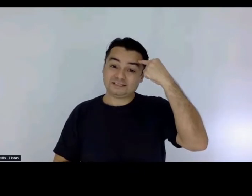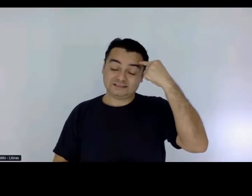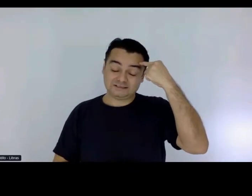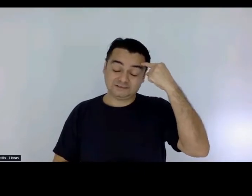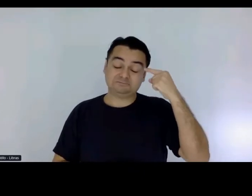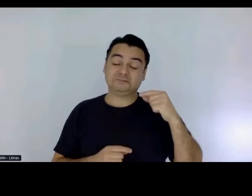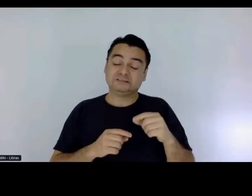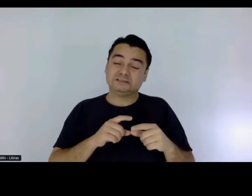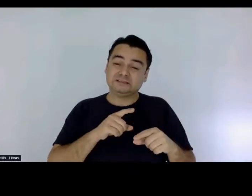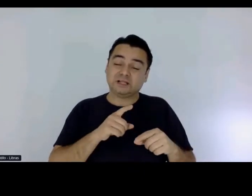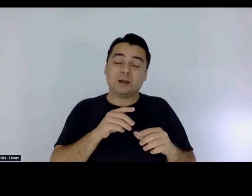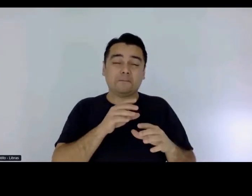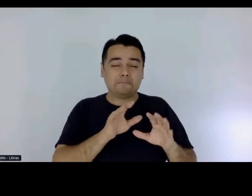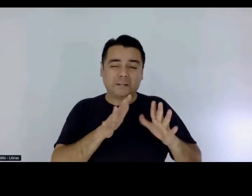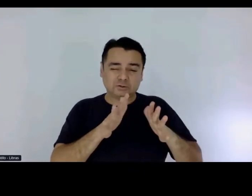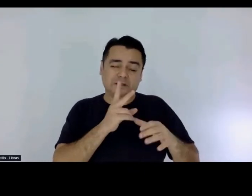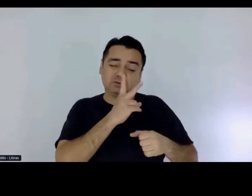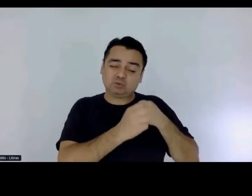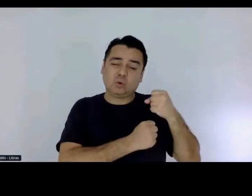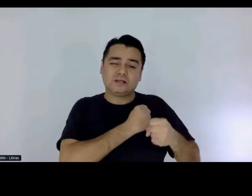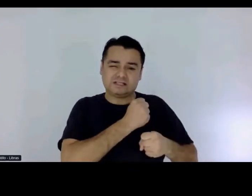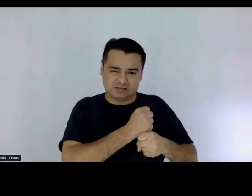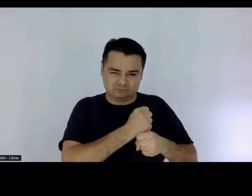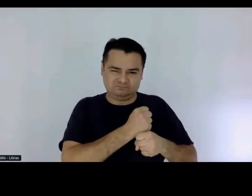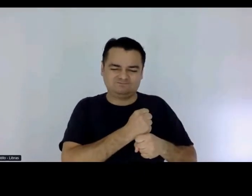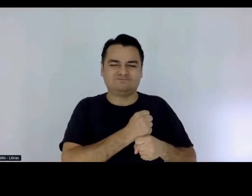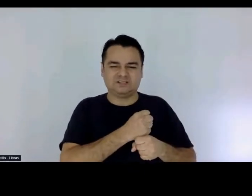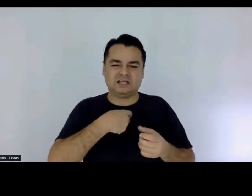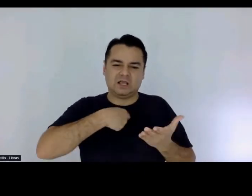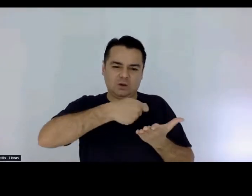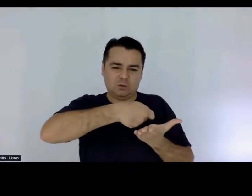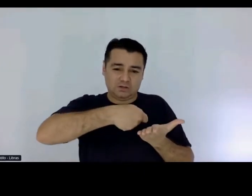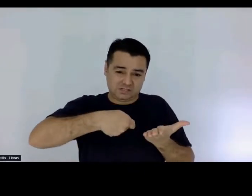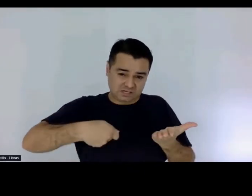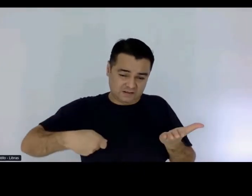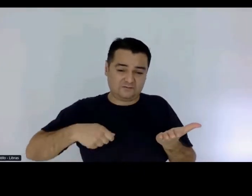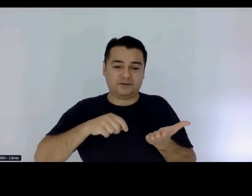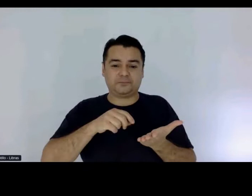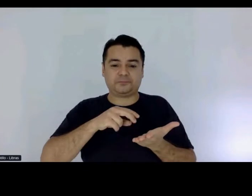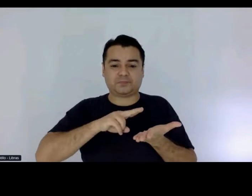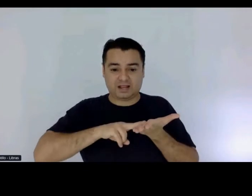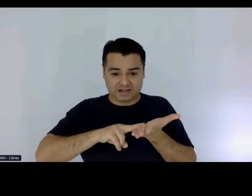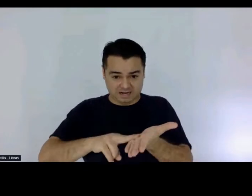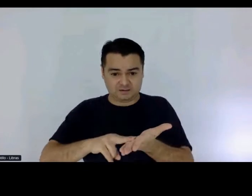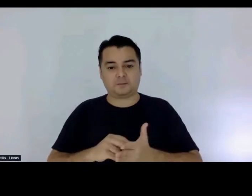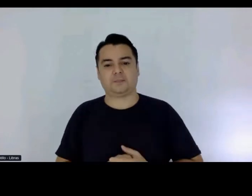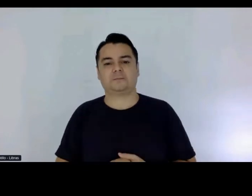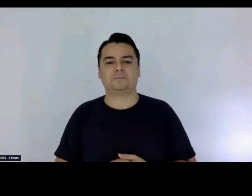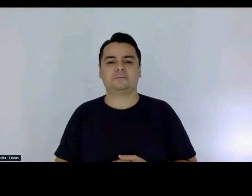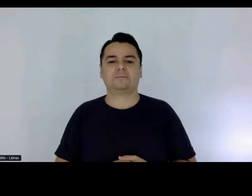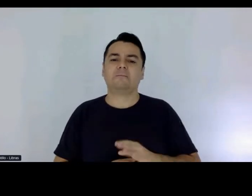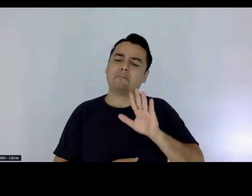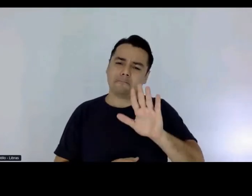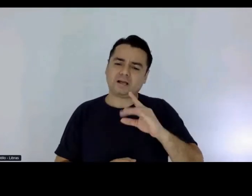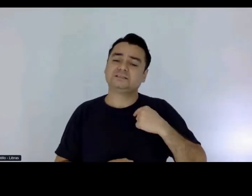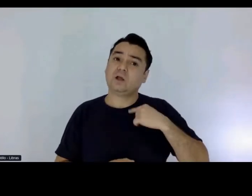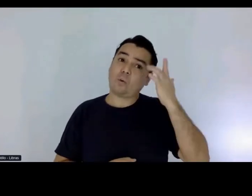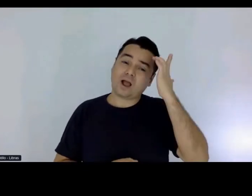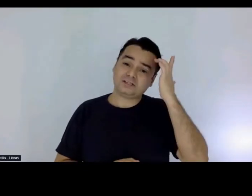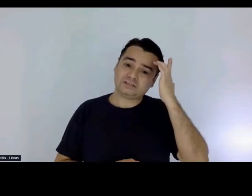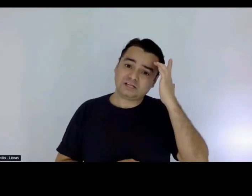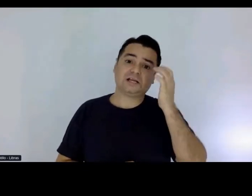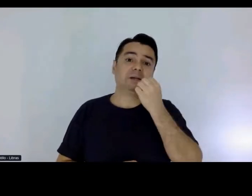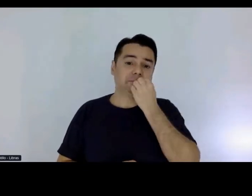mais precisamente durante 2 anos, antes de escrever essa carta. Mas achei muito pertinente,